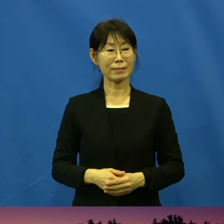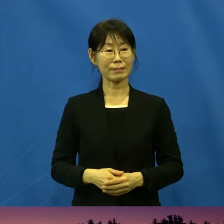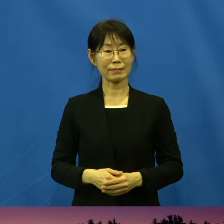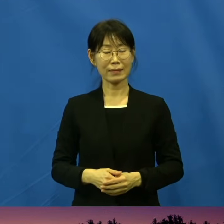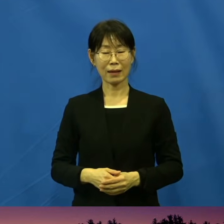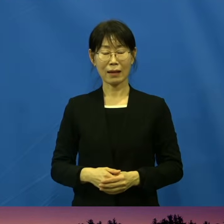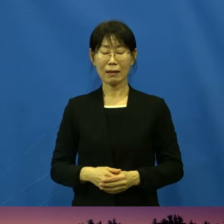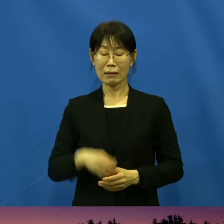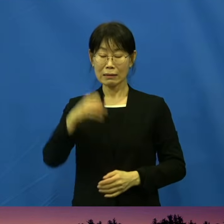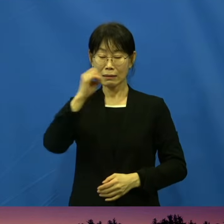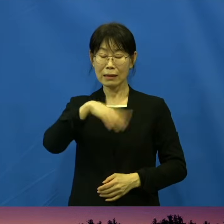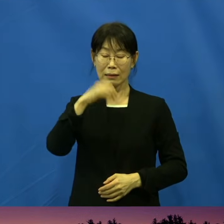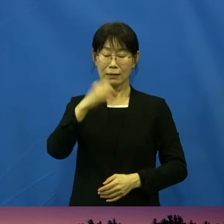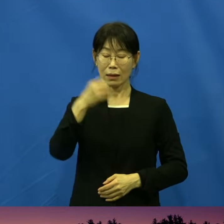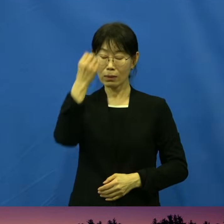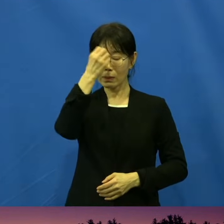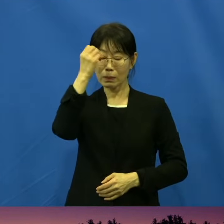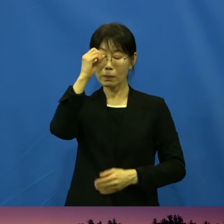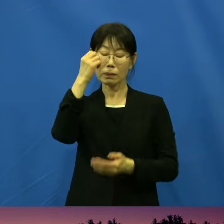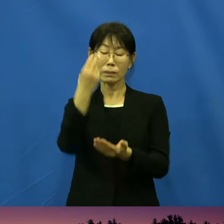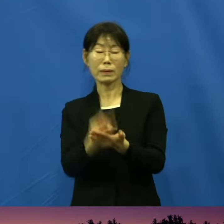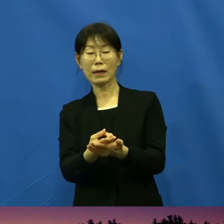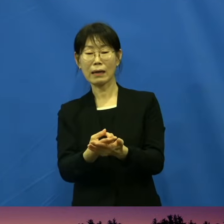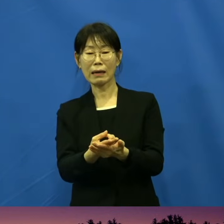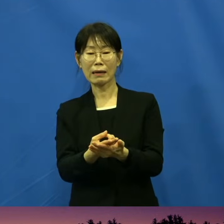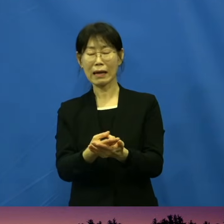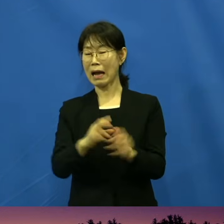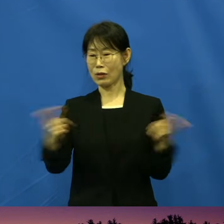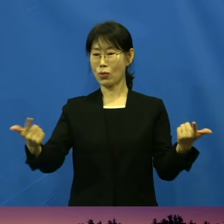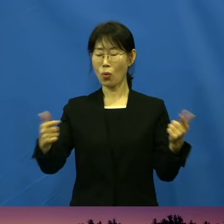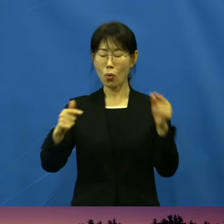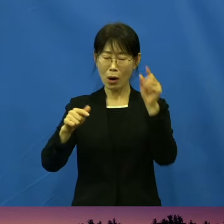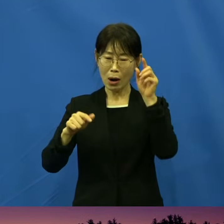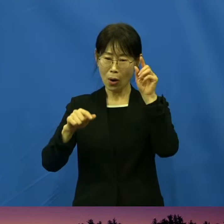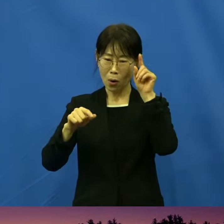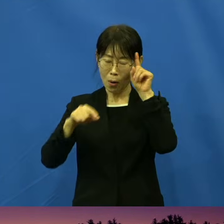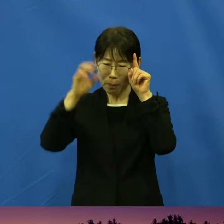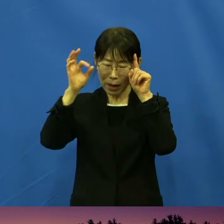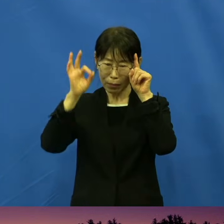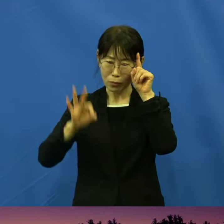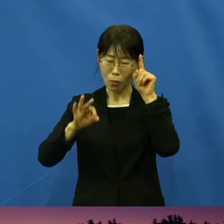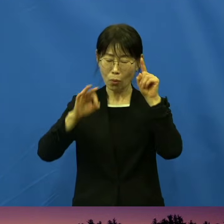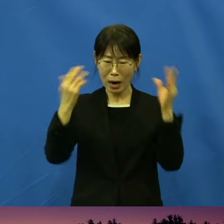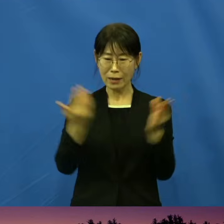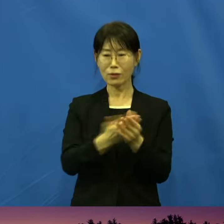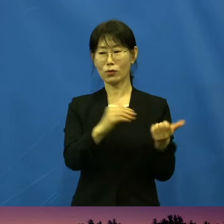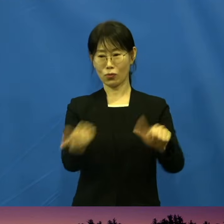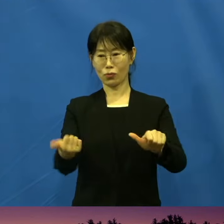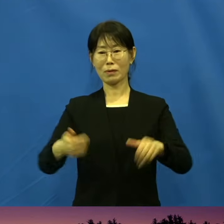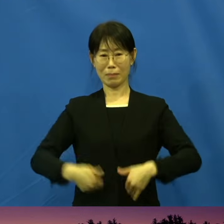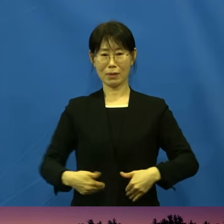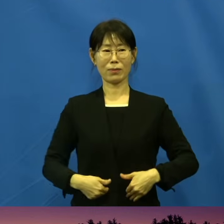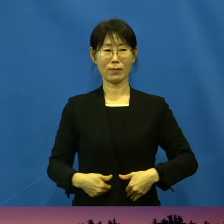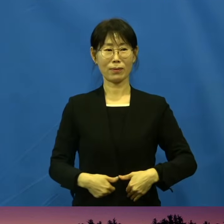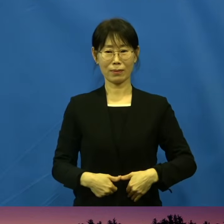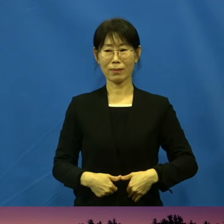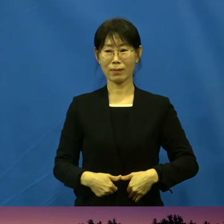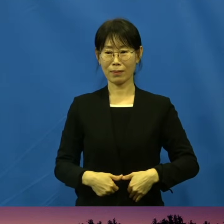기절하면 안 돼요. 죽어야 돼요. 반쯤 죽으면 안 돼요. 완전히 죽어야